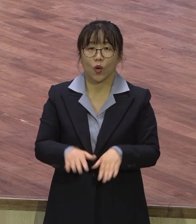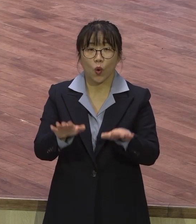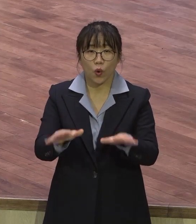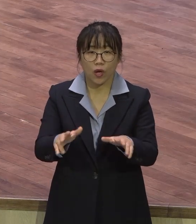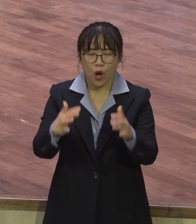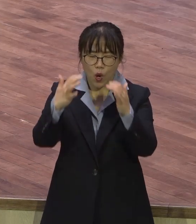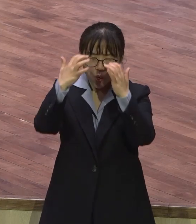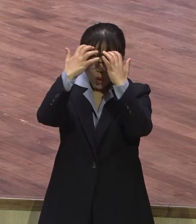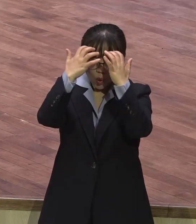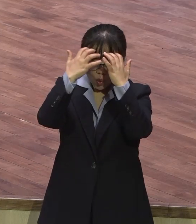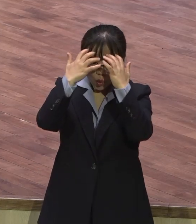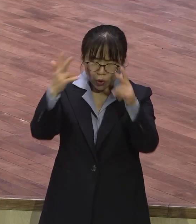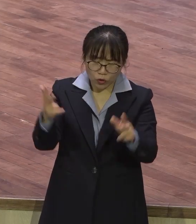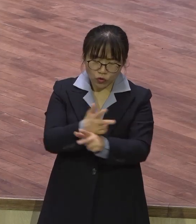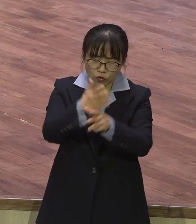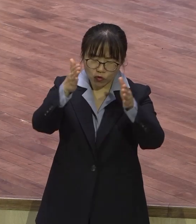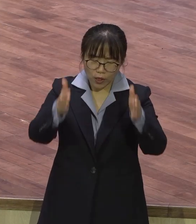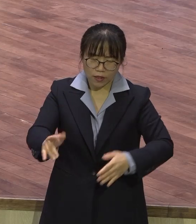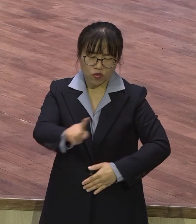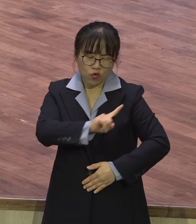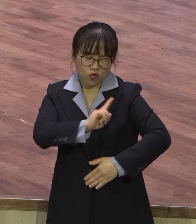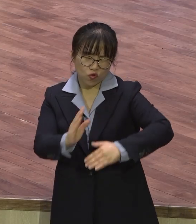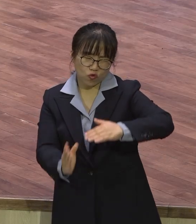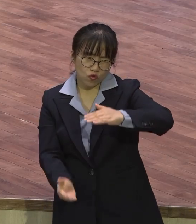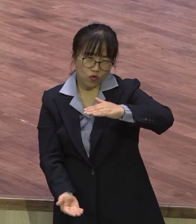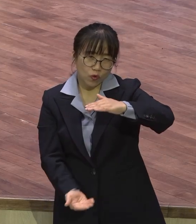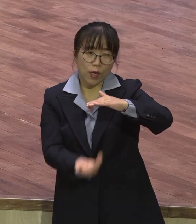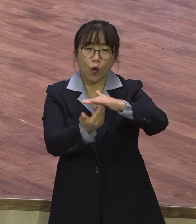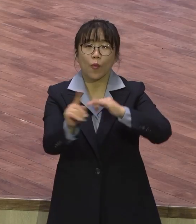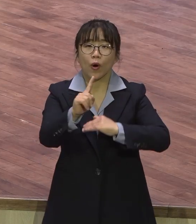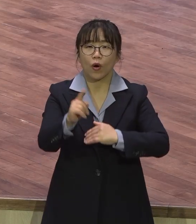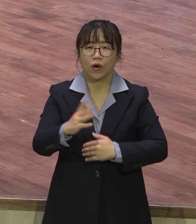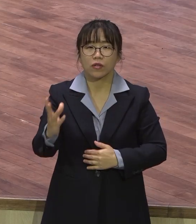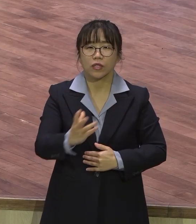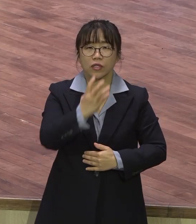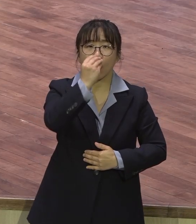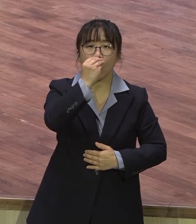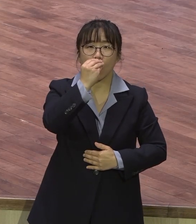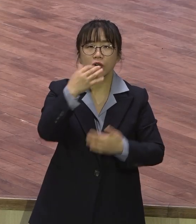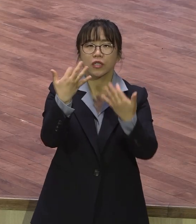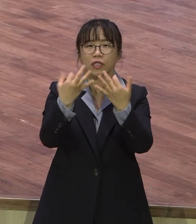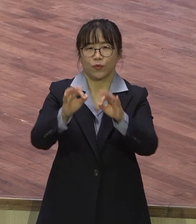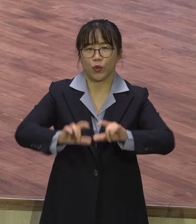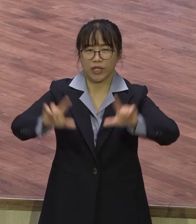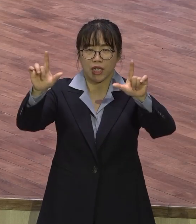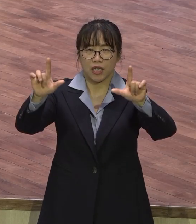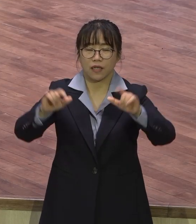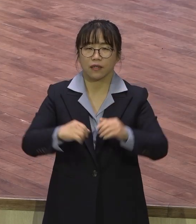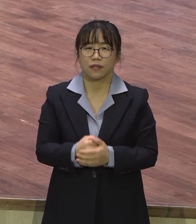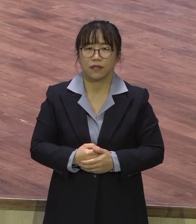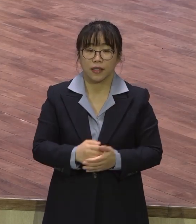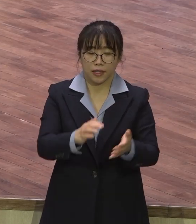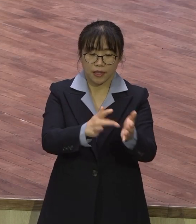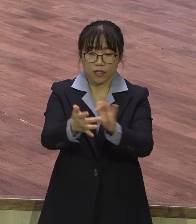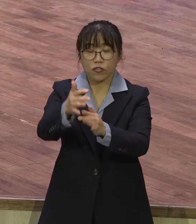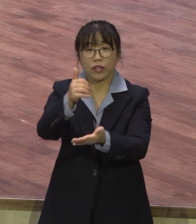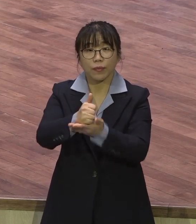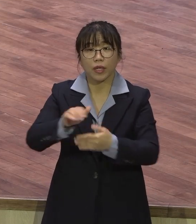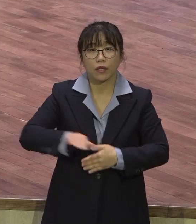크라이막스라고 할 수 있는 성금요일입니다 예수님께서 우리